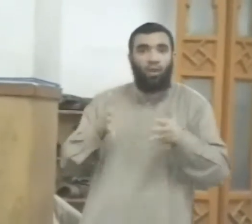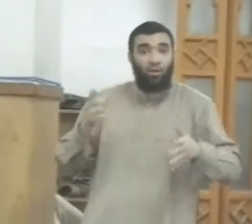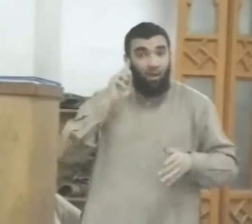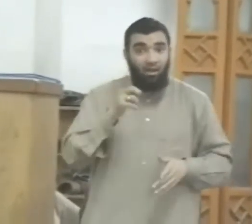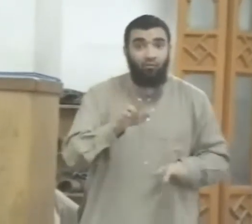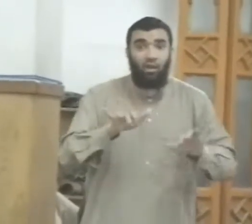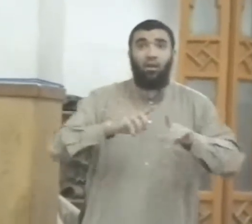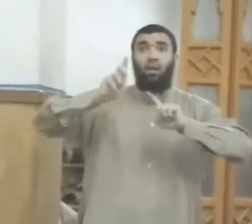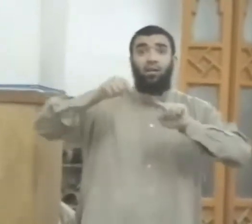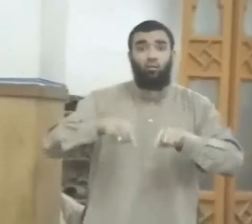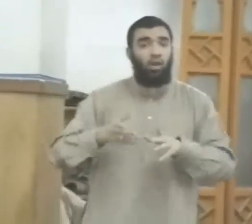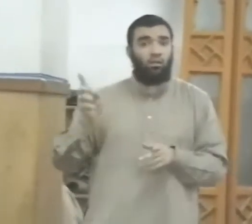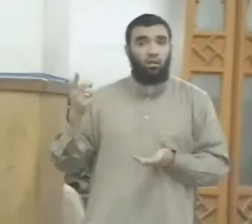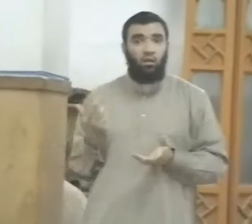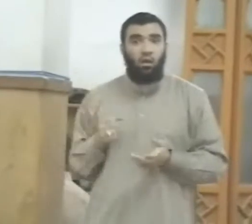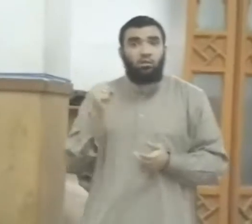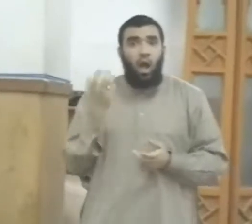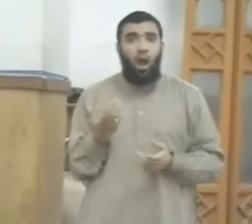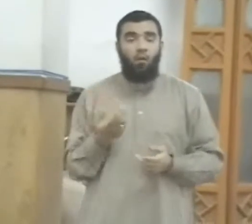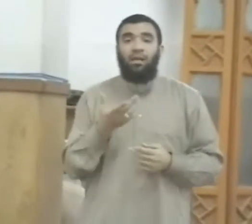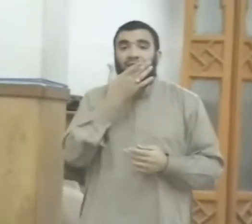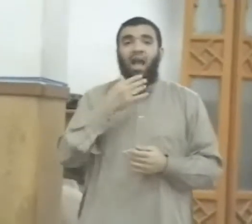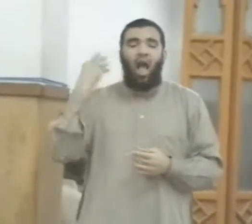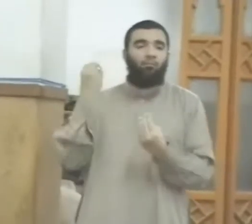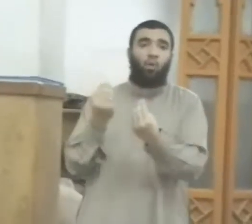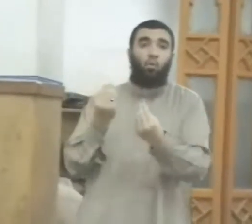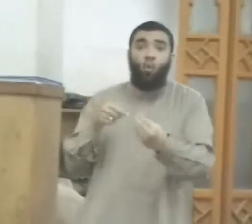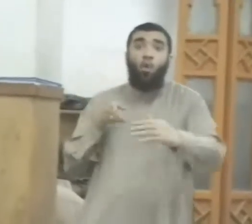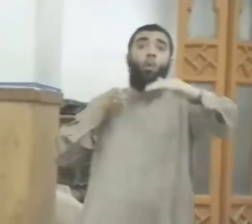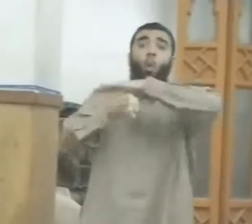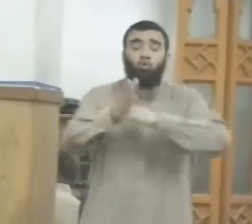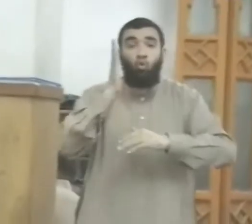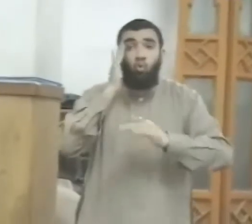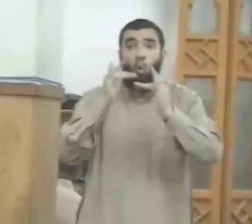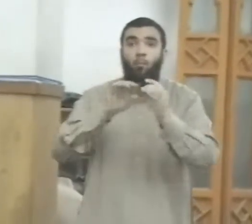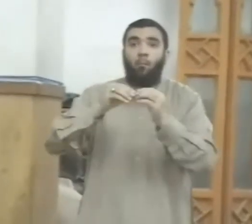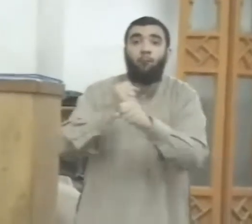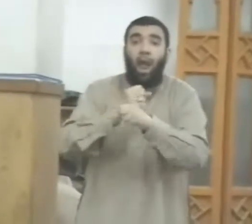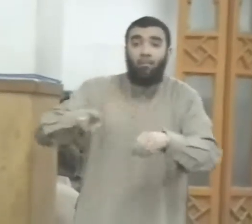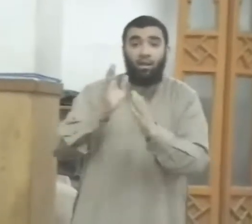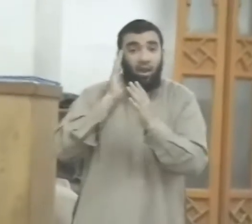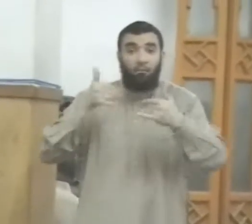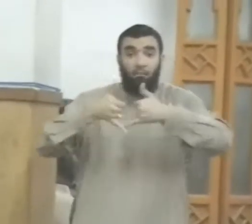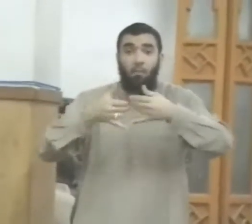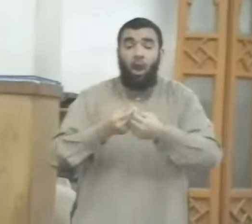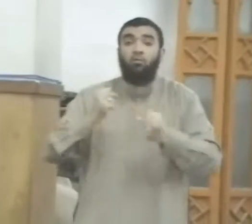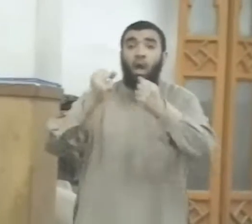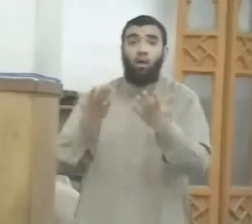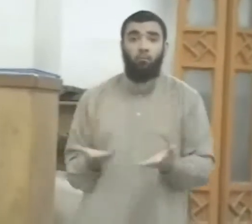الإنترنت، مواقع إباحية، شهوات، ثم بعد هذا لا يجد الولد